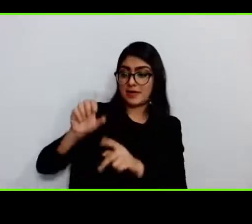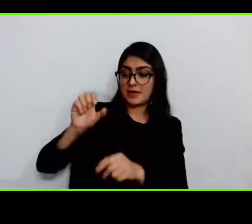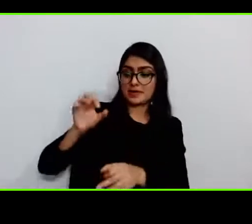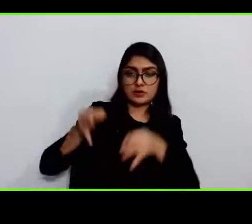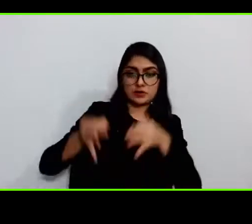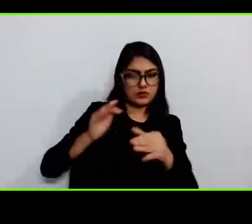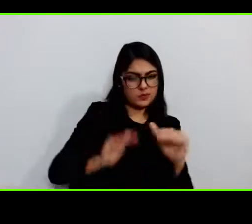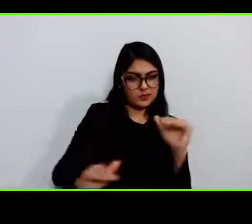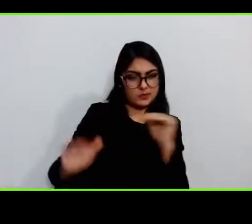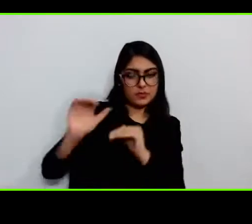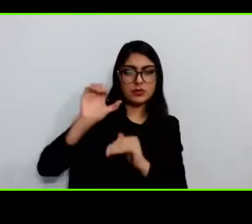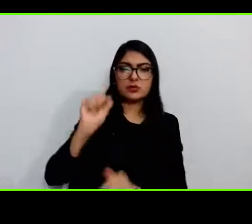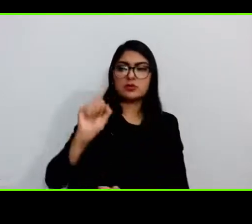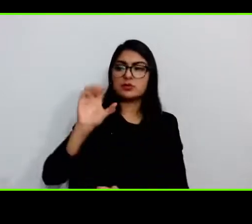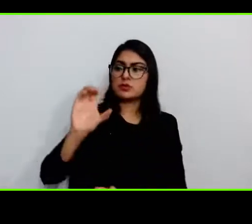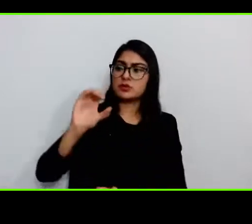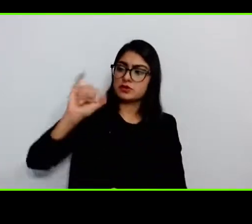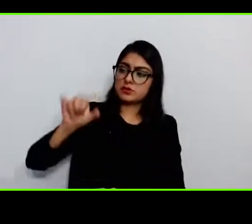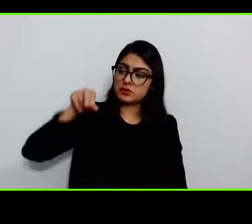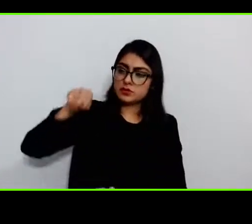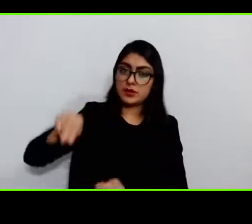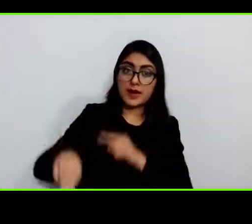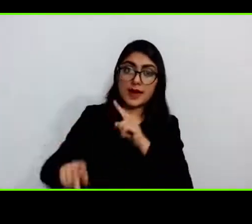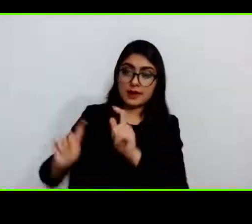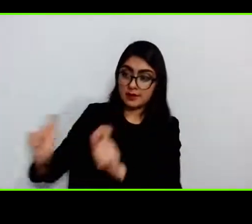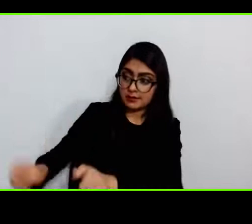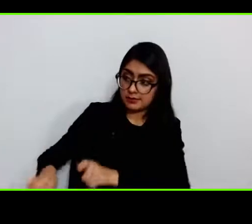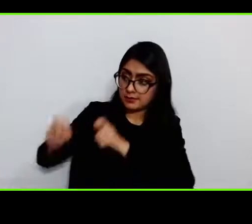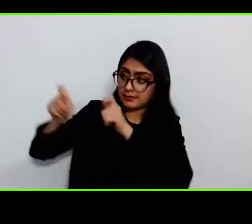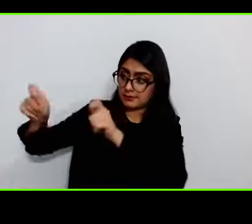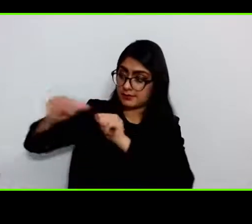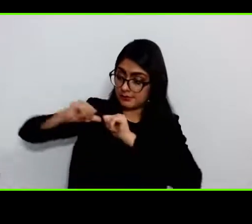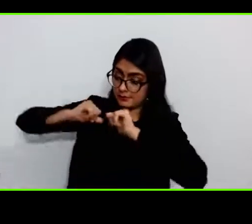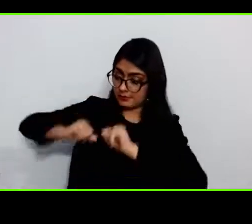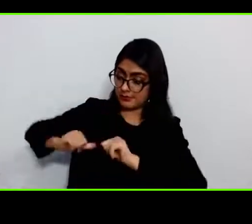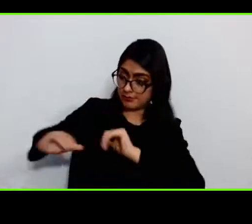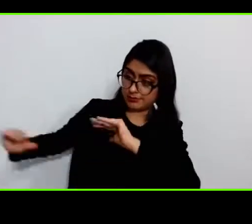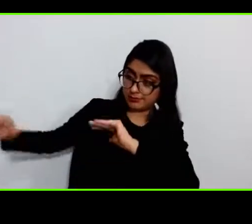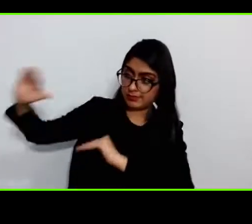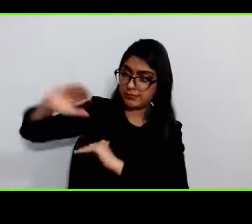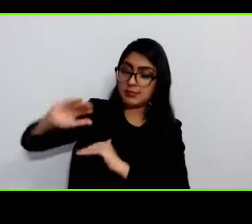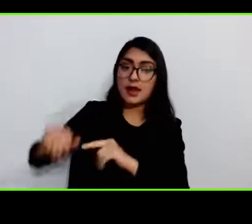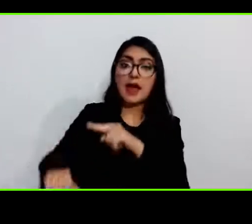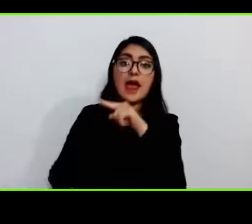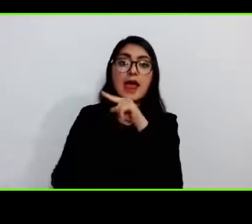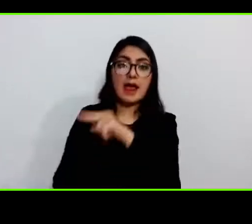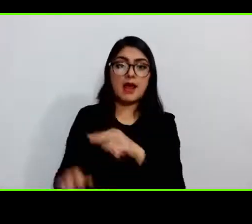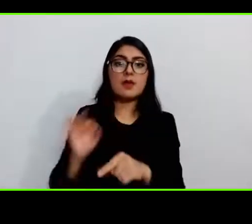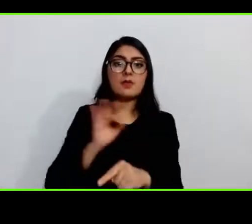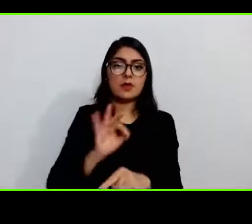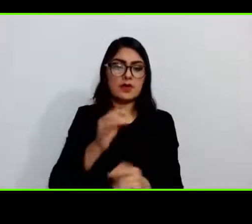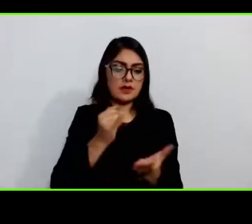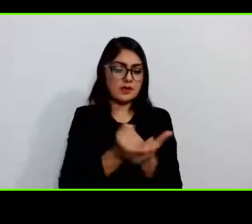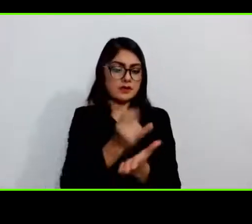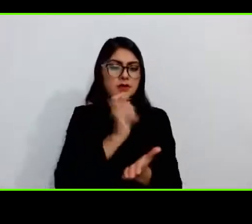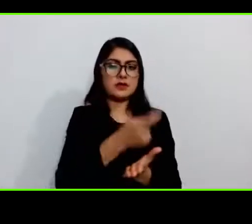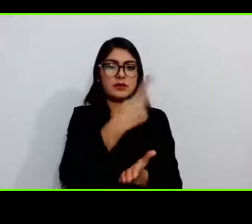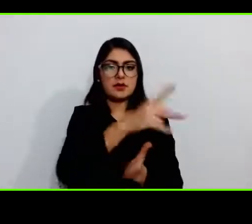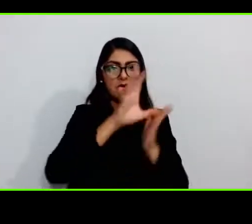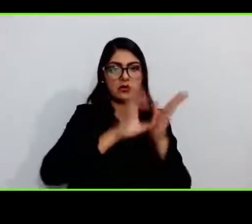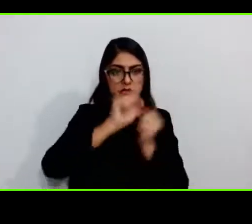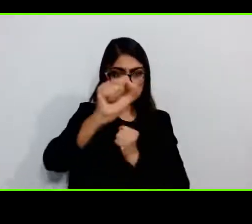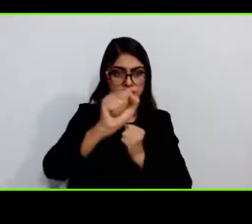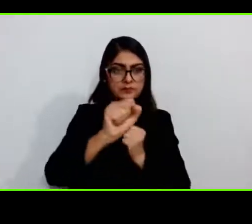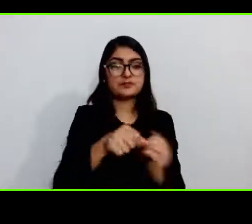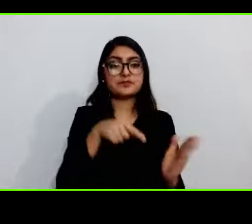esa vinculatoriedad, esa supremacía constitucional se puede hacer valer ante un tribunal independiente, imparcial, autónomo. ¿Por qué? Porque con la reforma